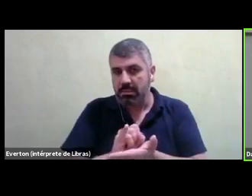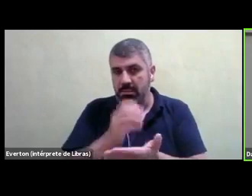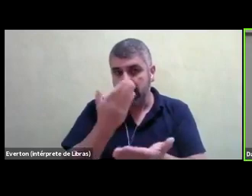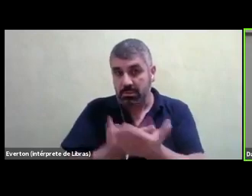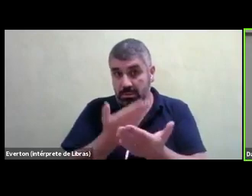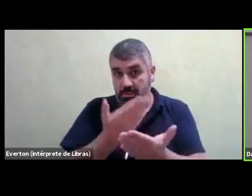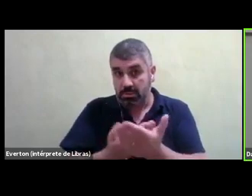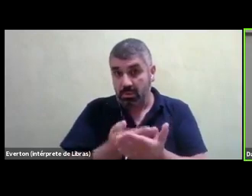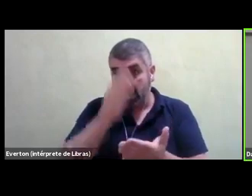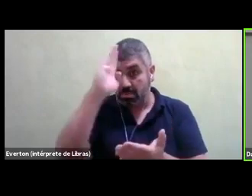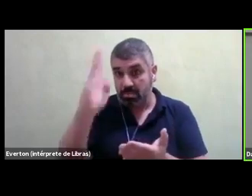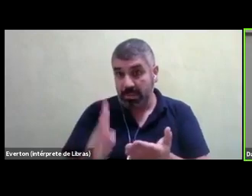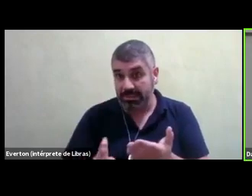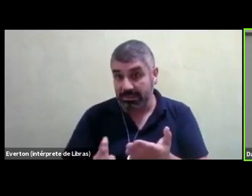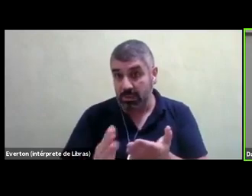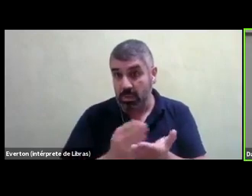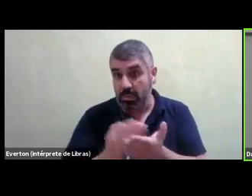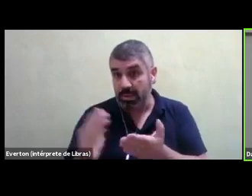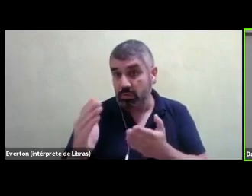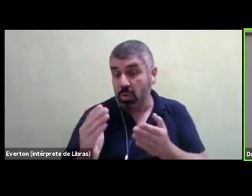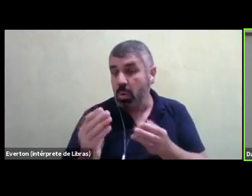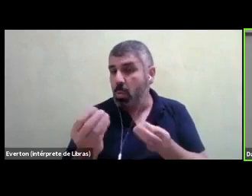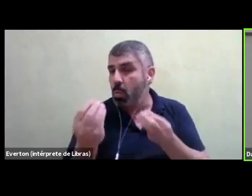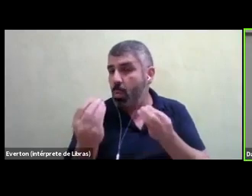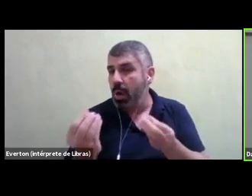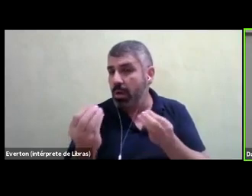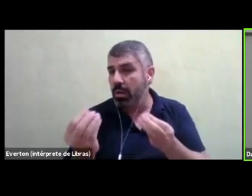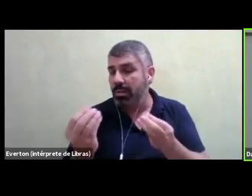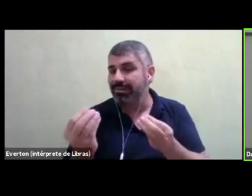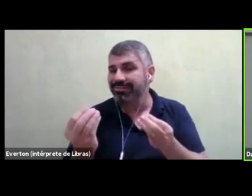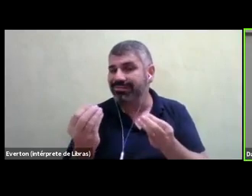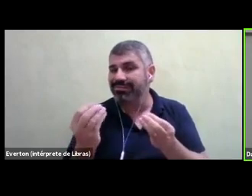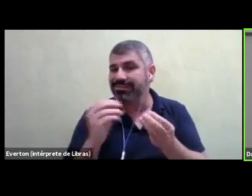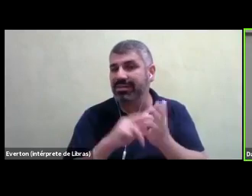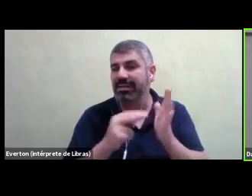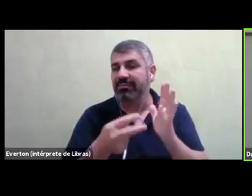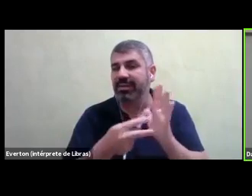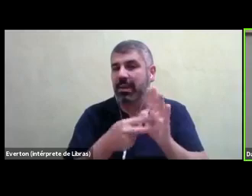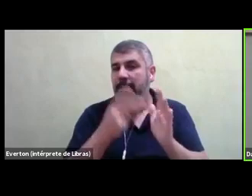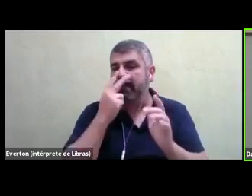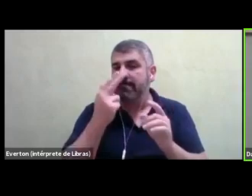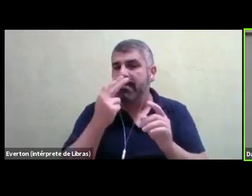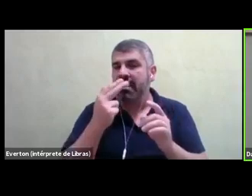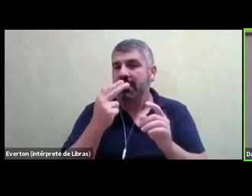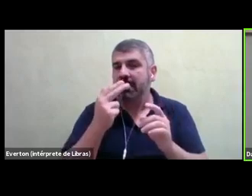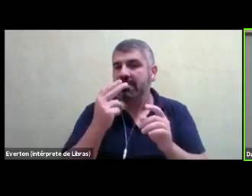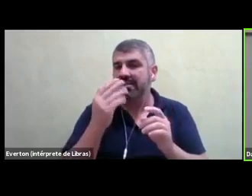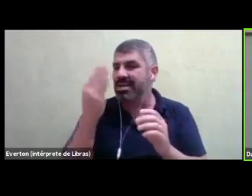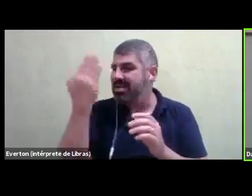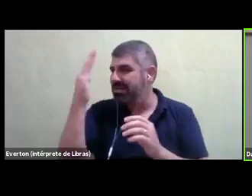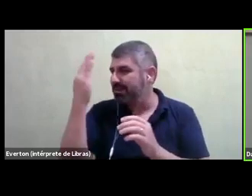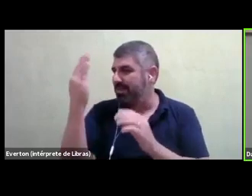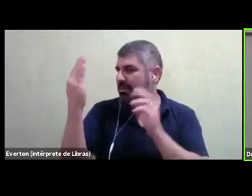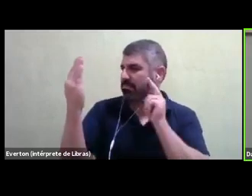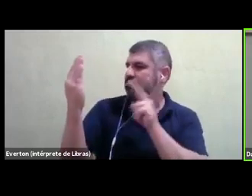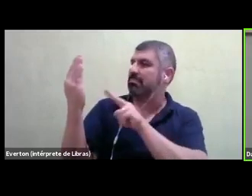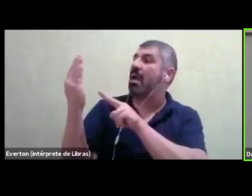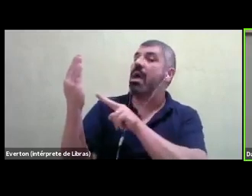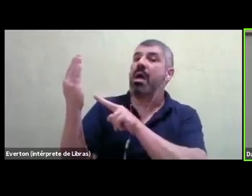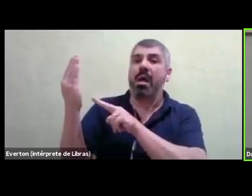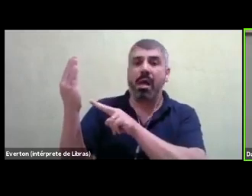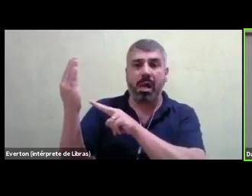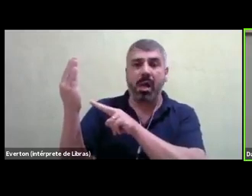do Brasil, ele é um reflexo, né, de um cenário internacional